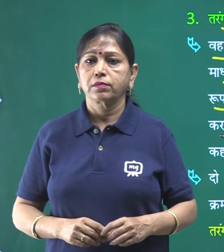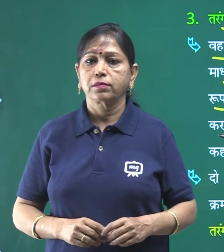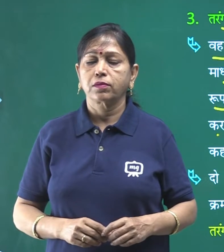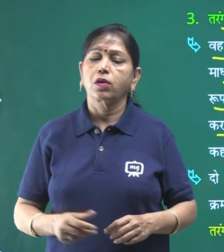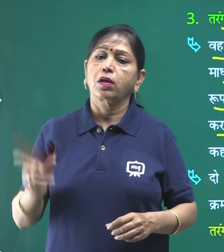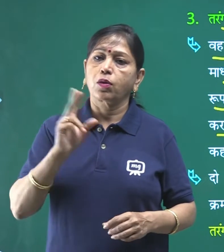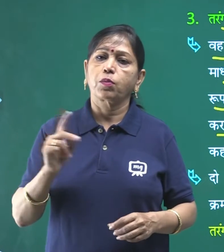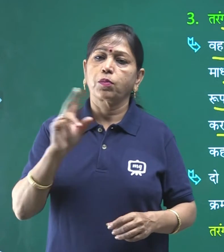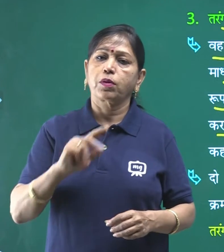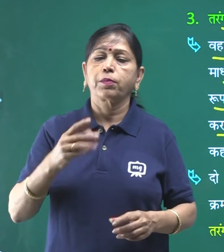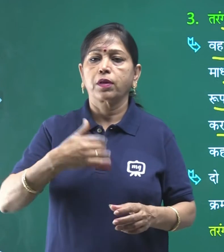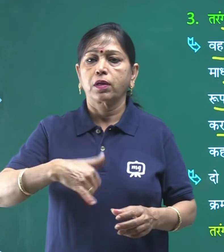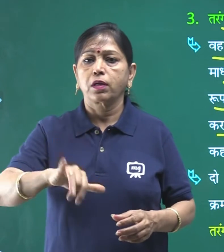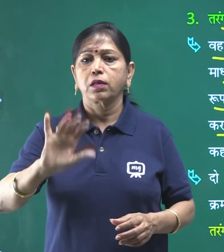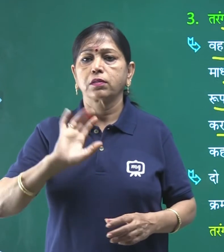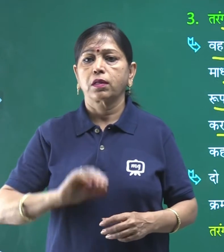पुनरावृत्ति करता है।